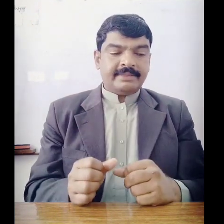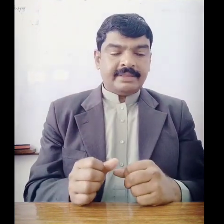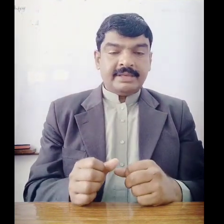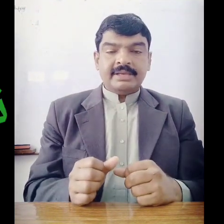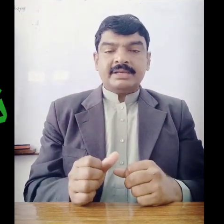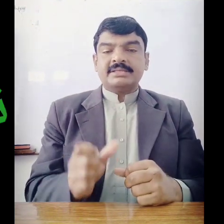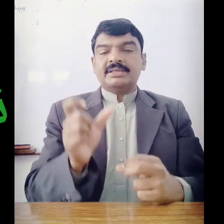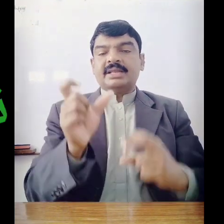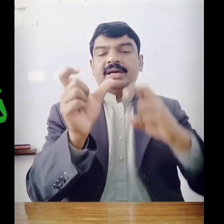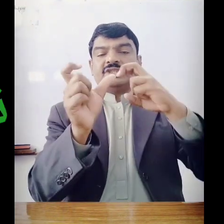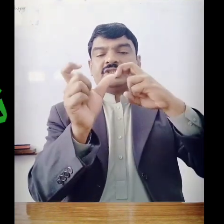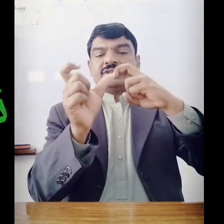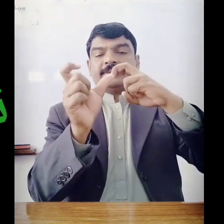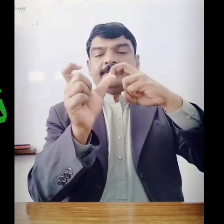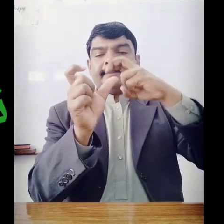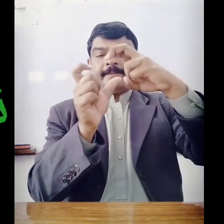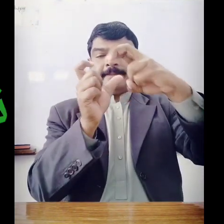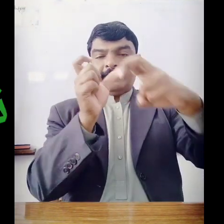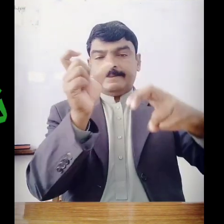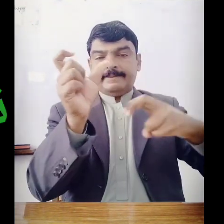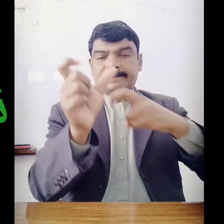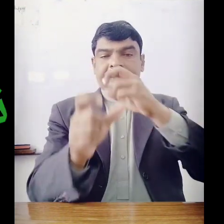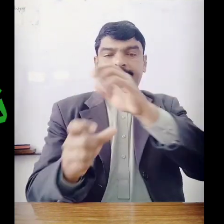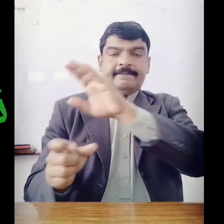ज़ीक़ात। ज़िलहज,